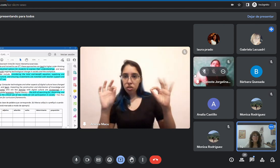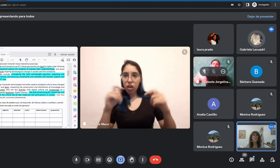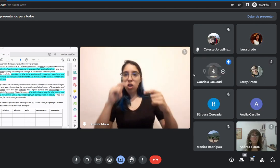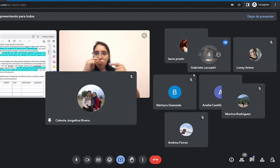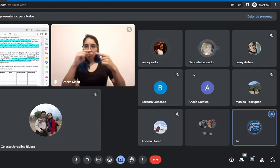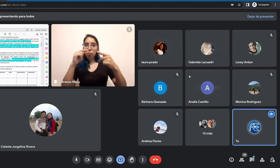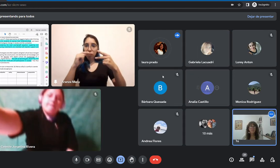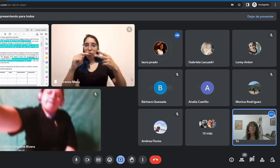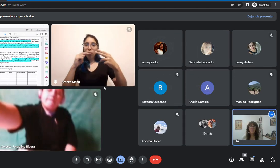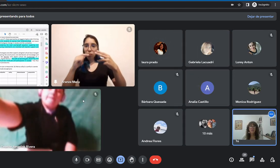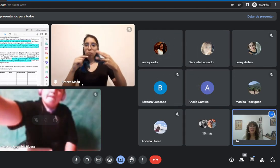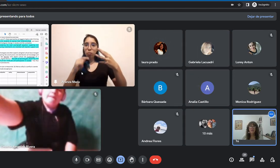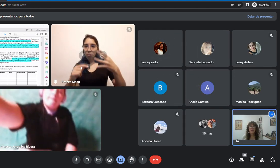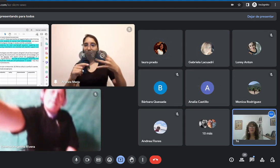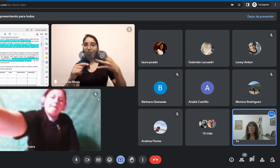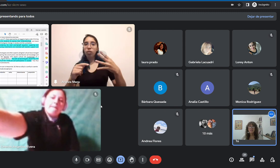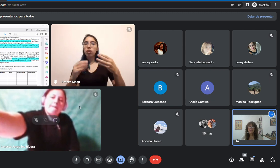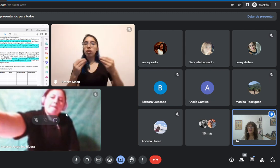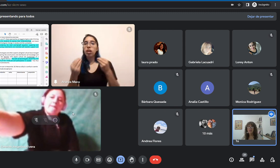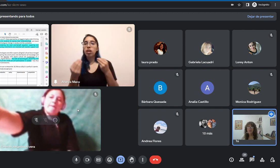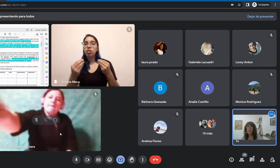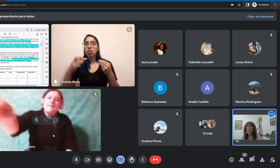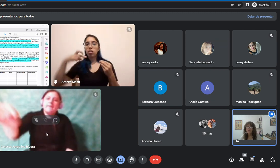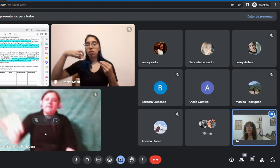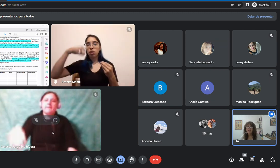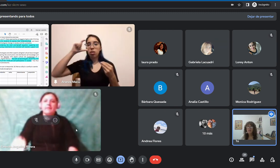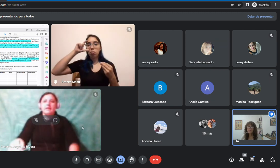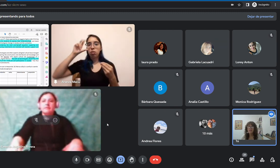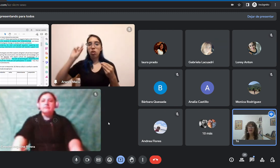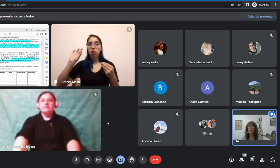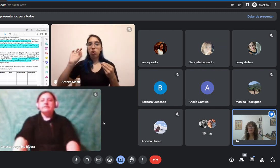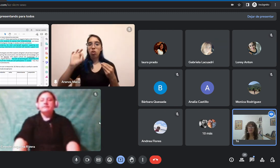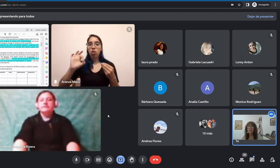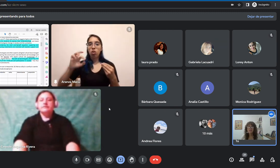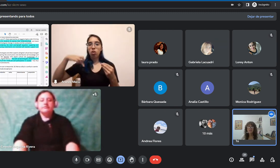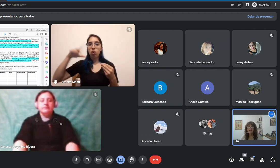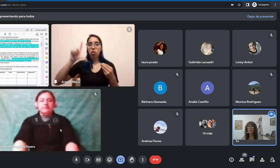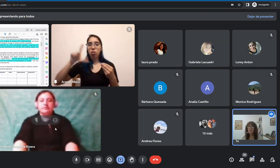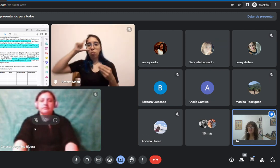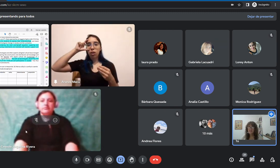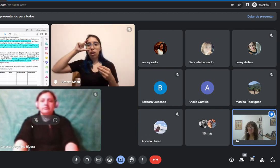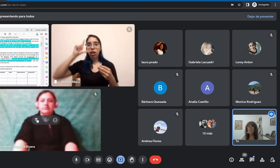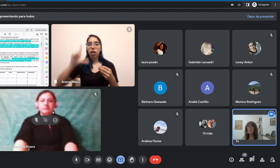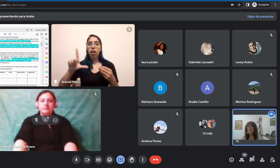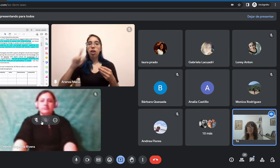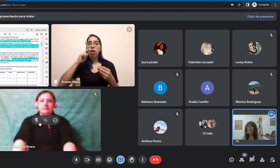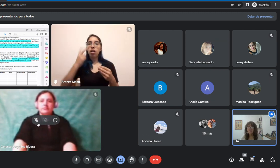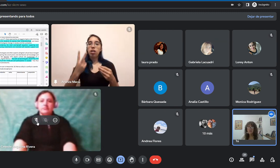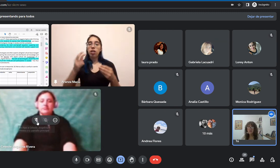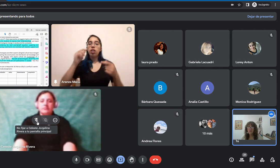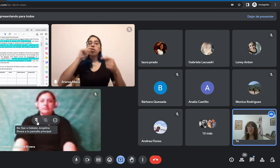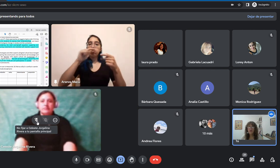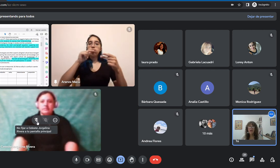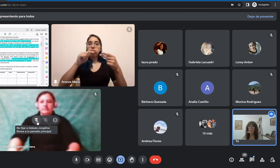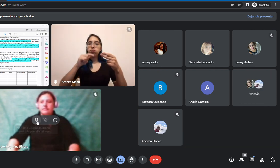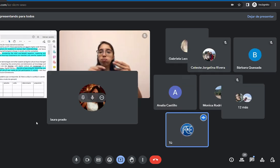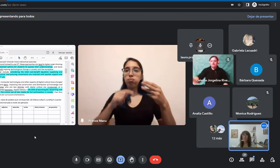Verbo. Sí. Cuando están enumerados, ahí empieza Celeste. ¿O no?